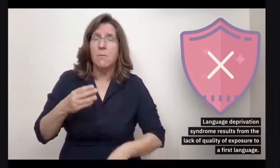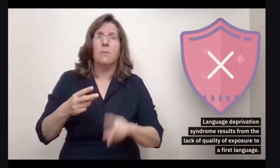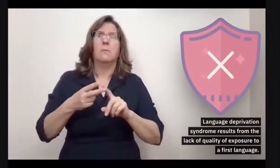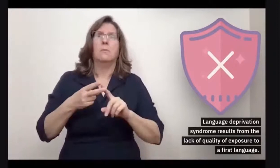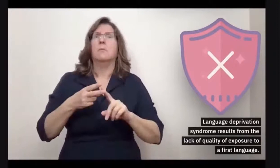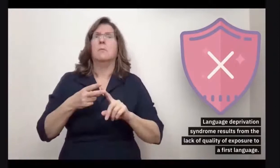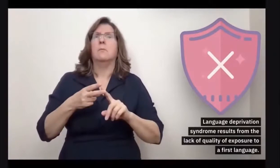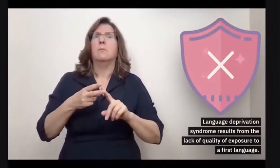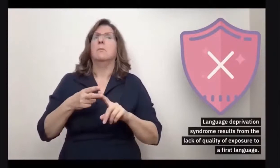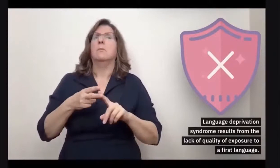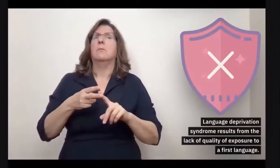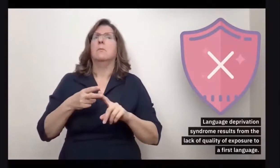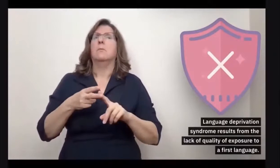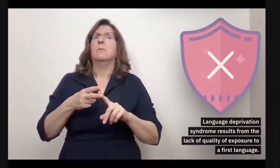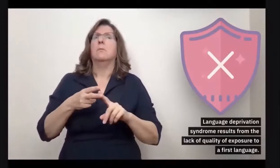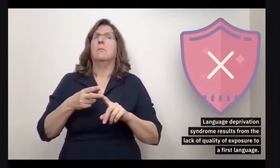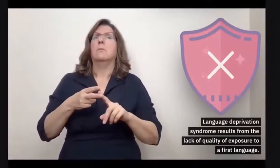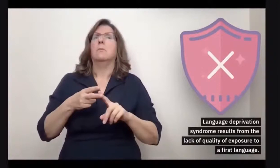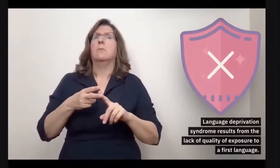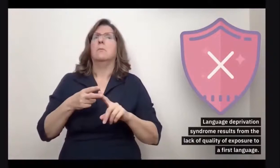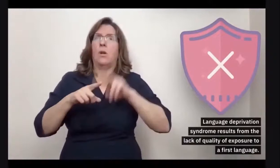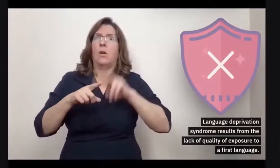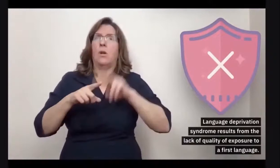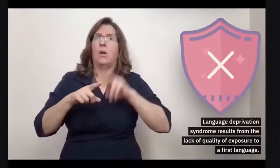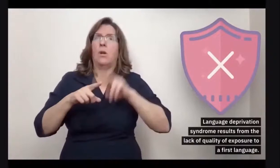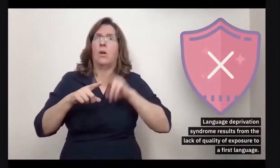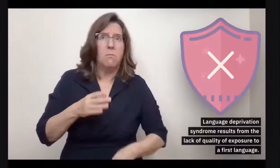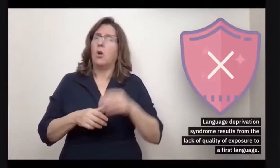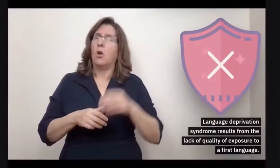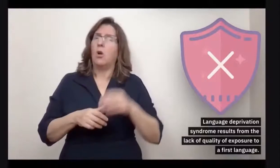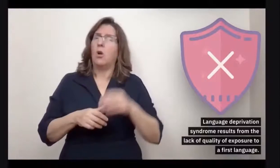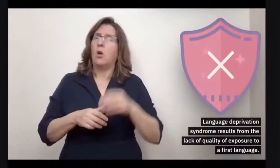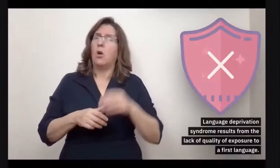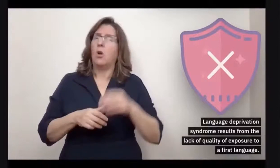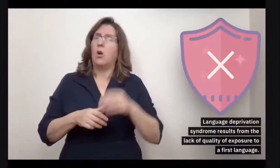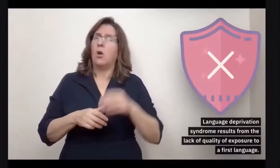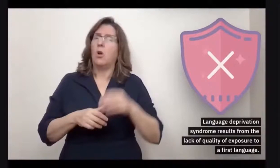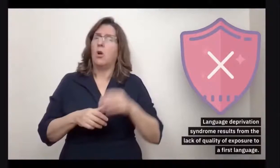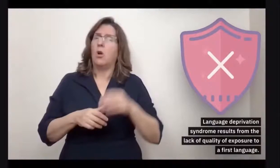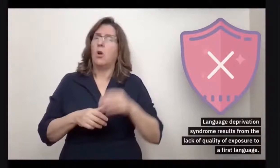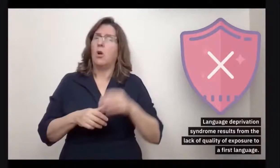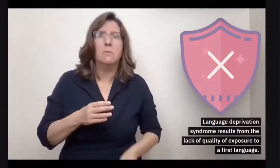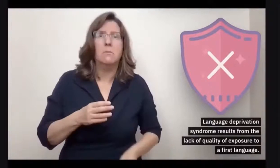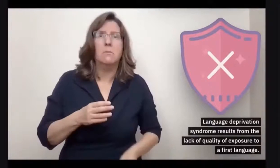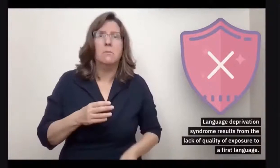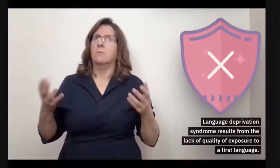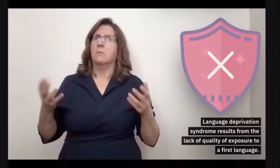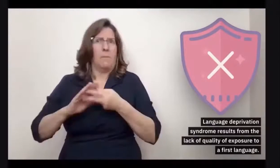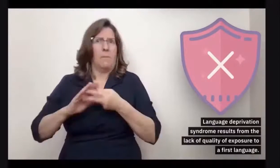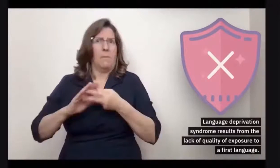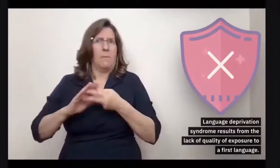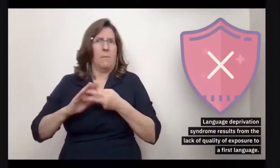de sacar la lógica de las piezas sin un fundamento de todo lo que se le está dando. Y con el